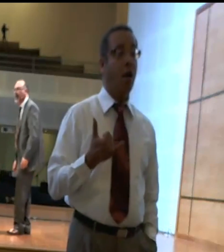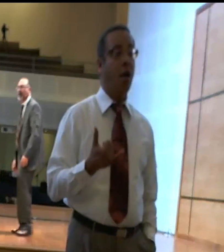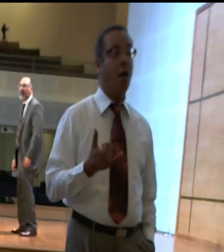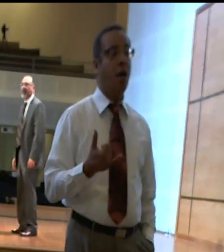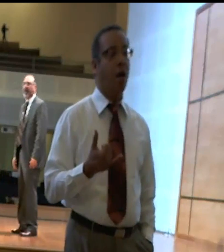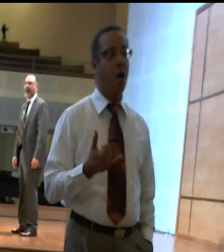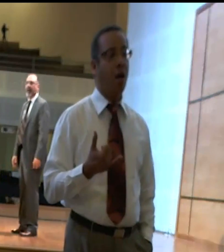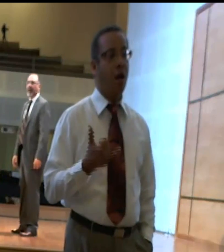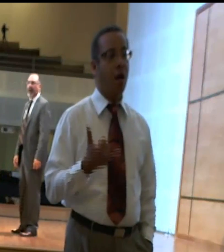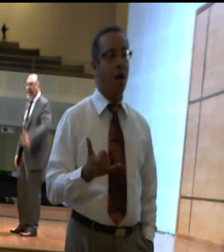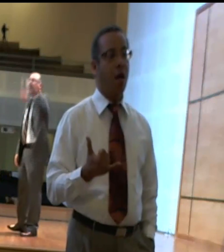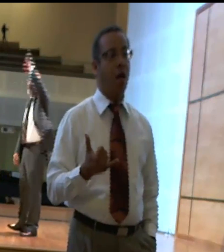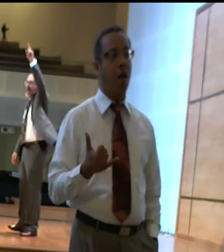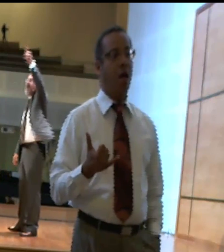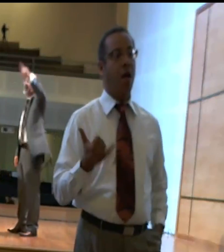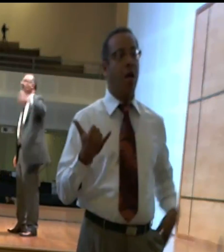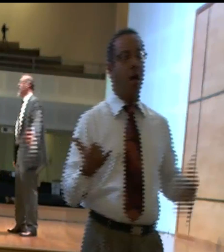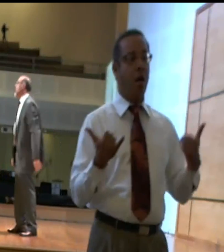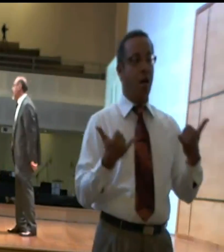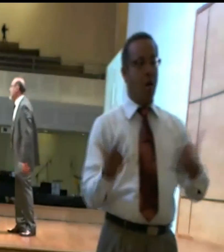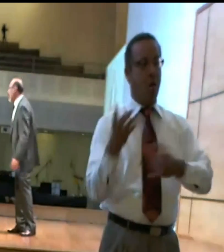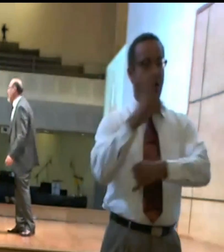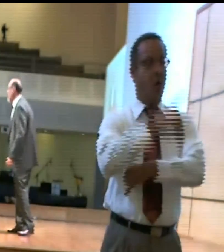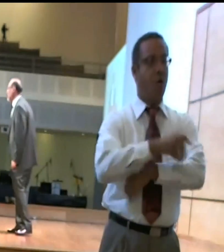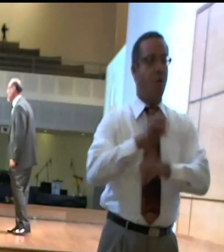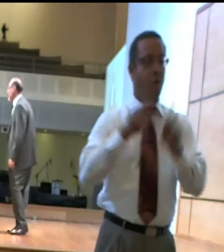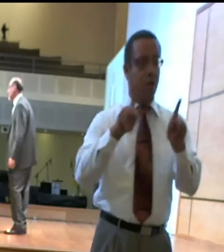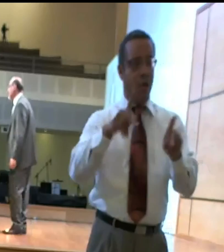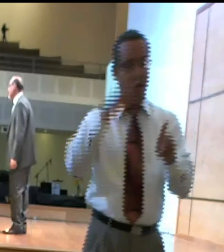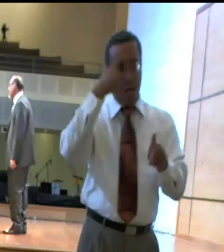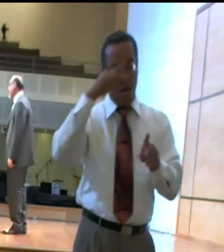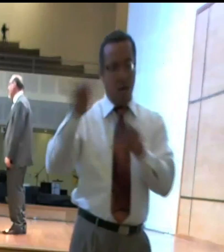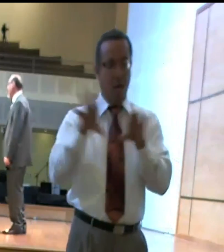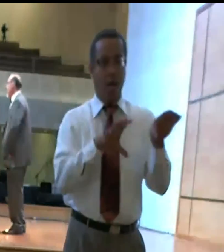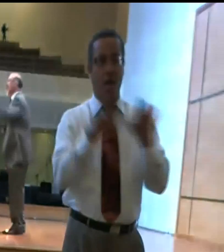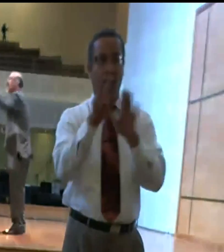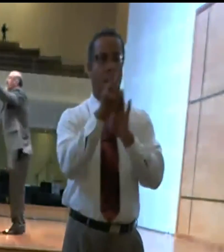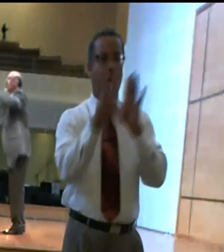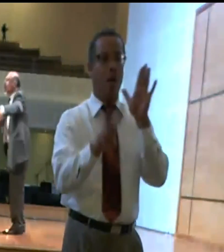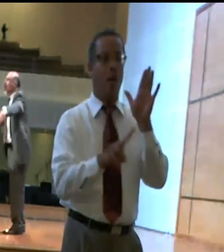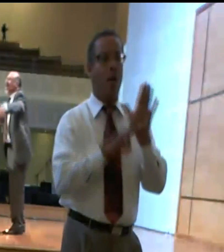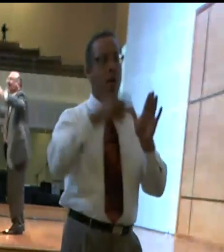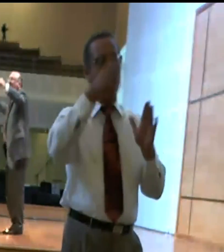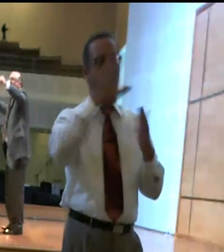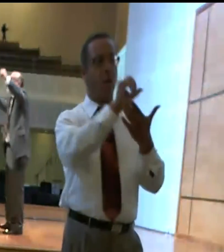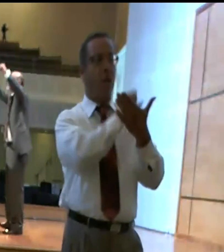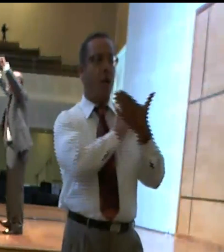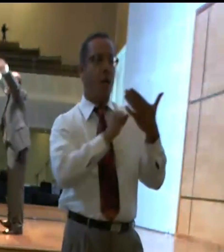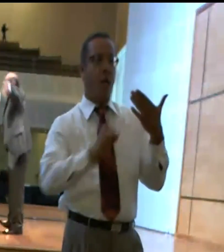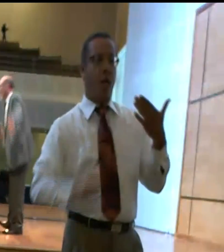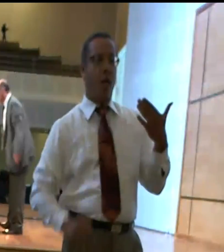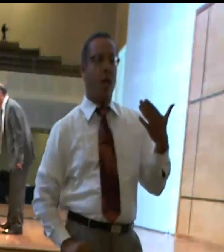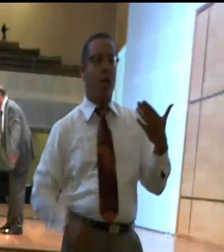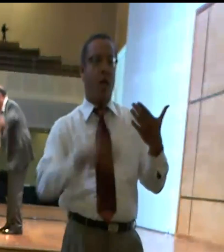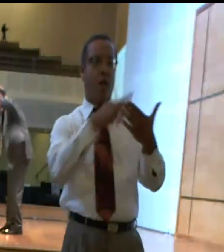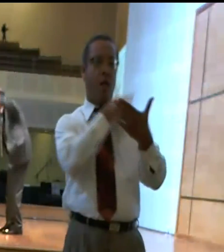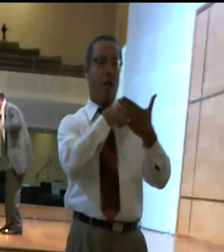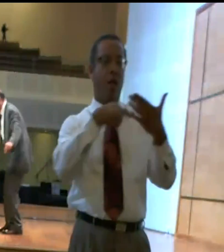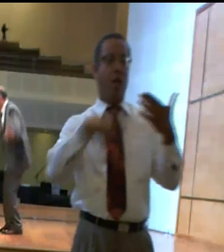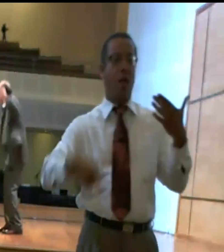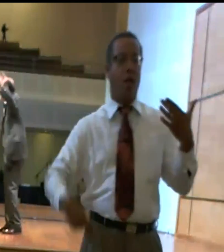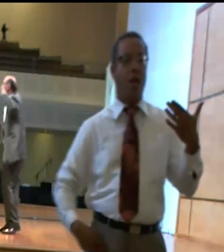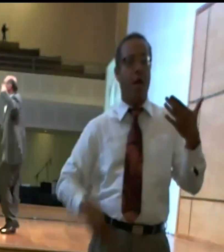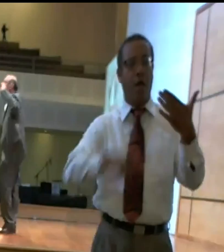oportunidad. Él también se enseñorea sobre sus súbditos, porque Él es Señor, Él es Rey de reyes